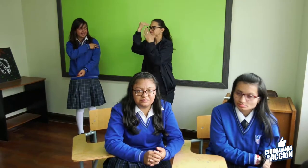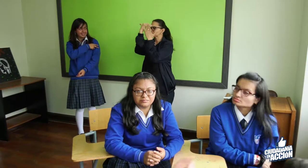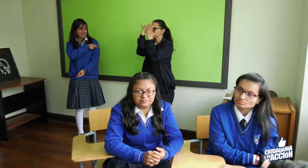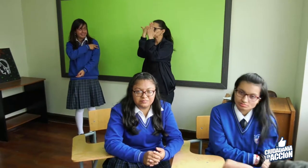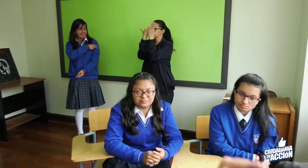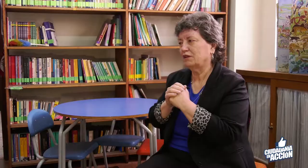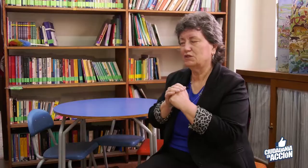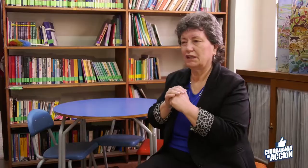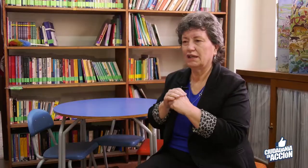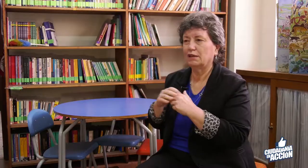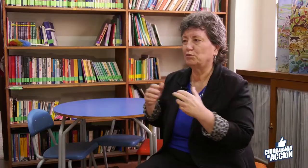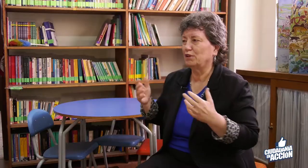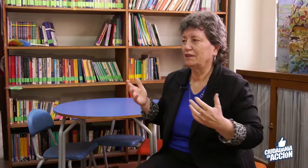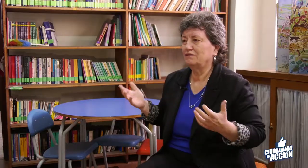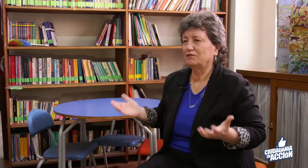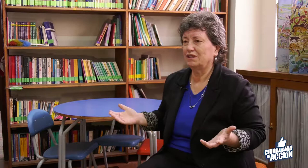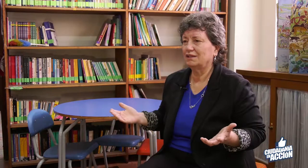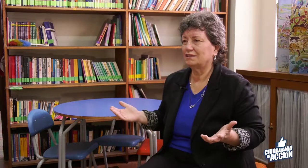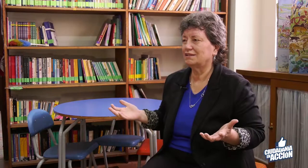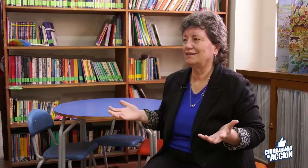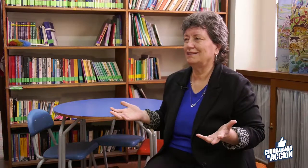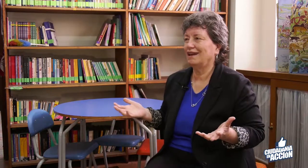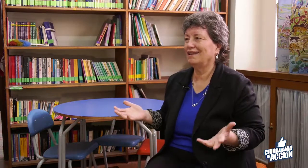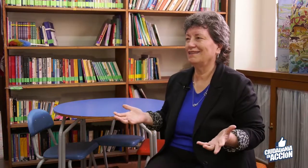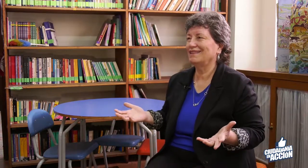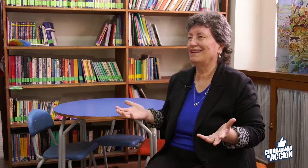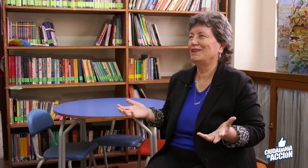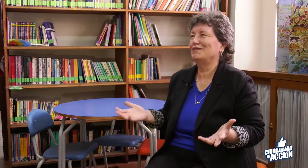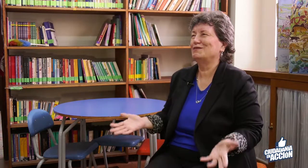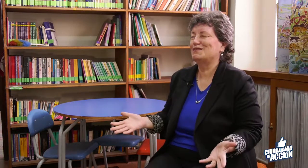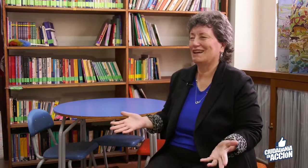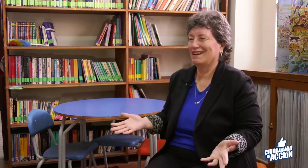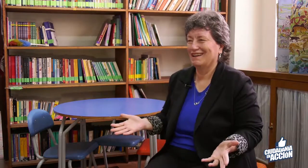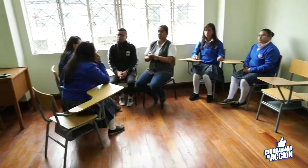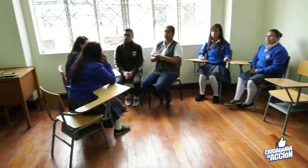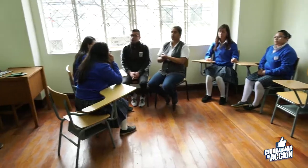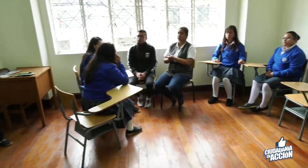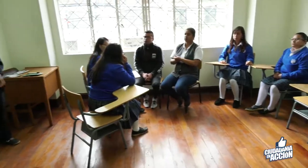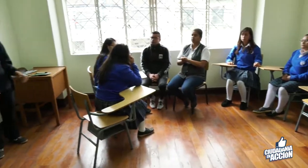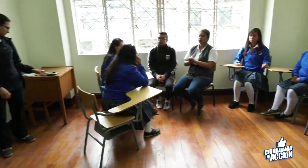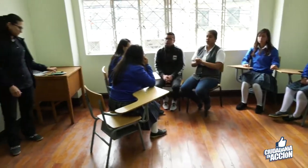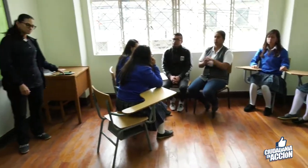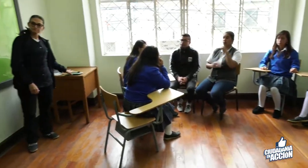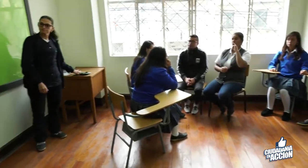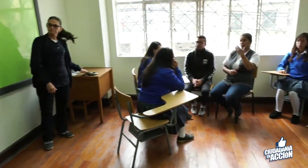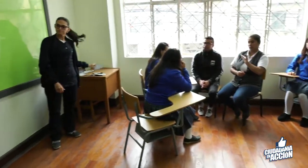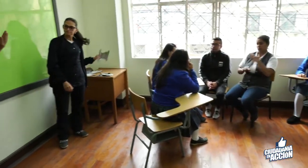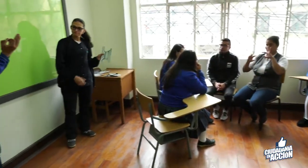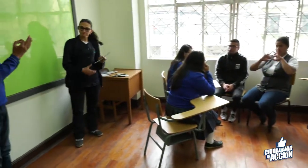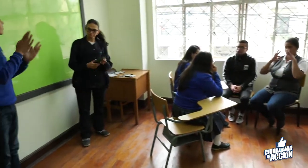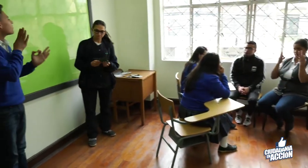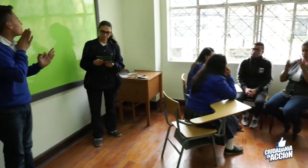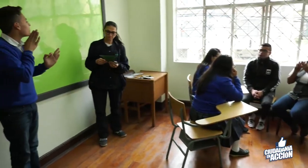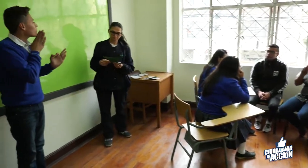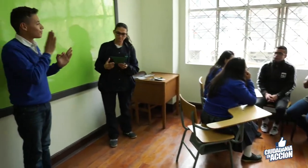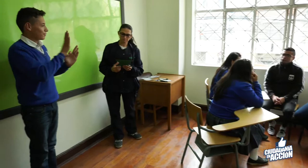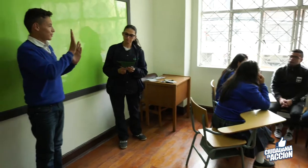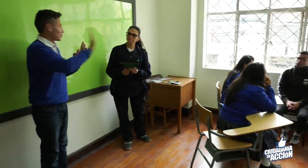Me gustaría que podían vivir sin tanta lucha, que sea constante lucha, ir al banco